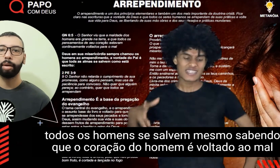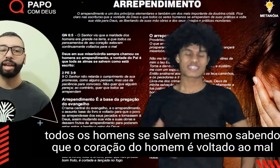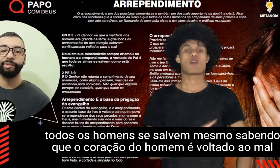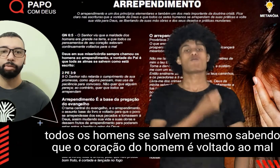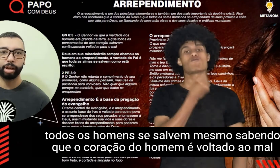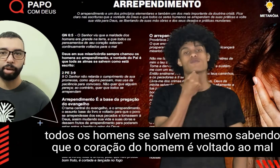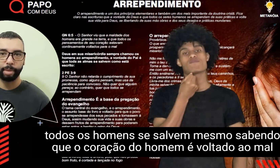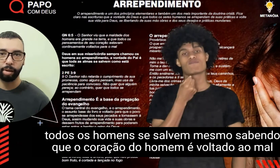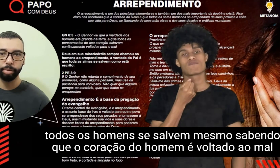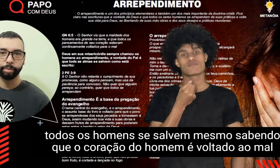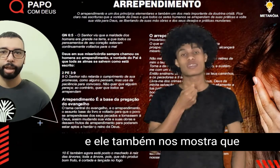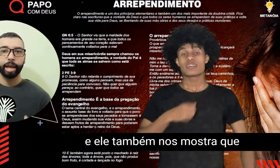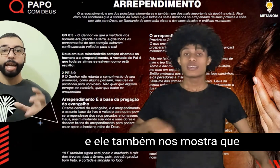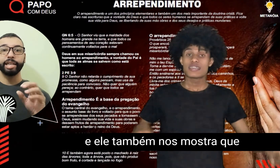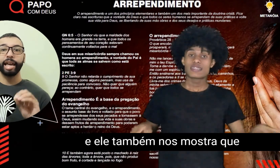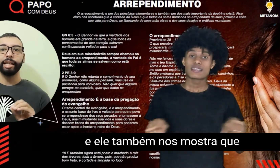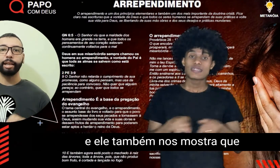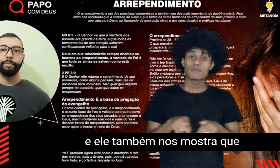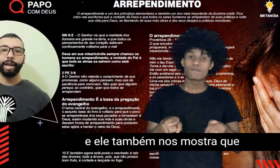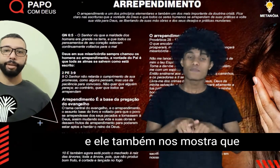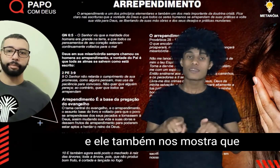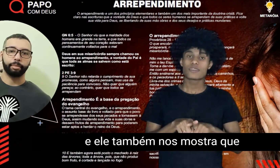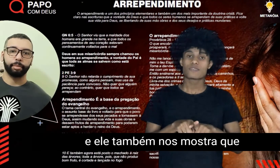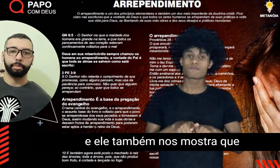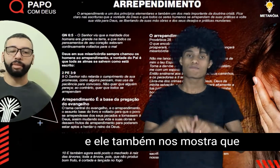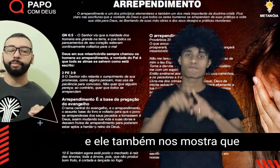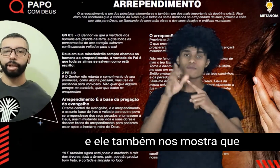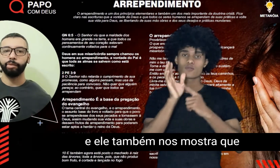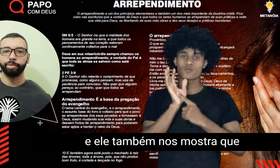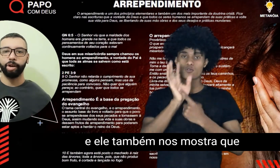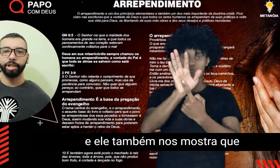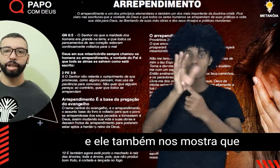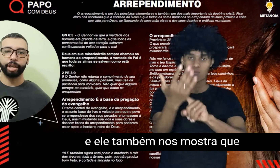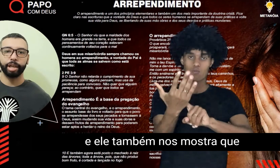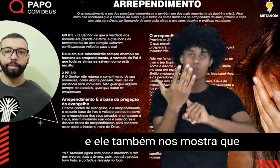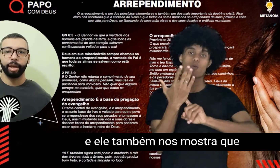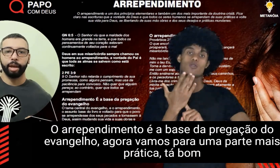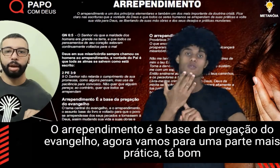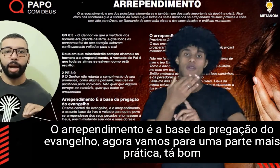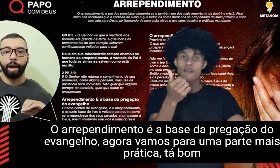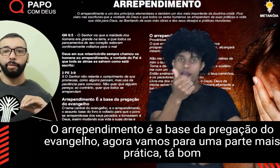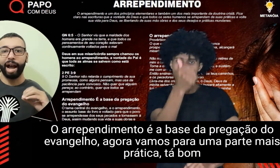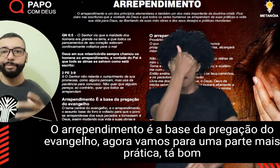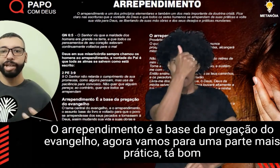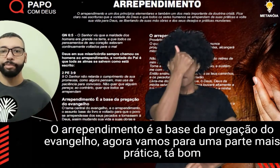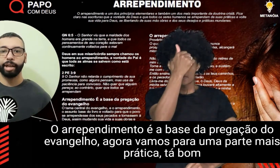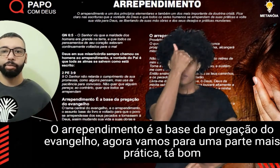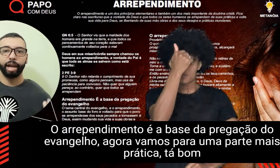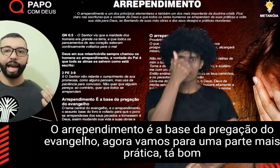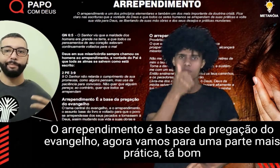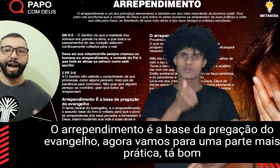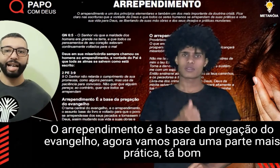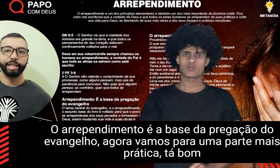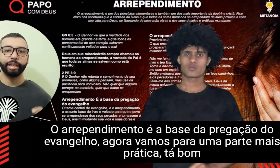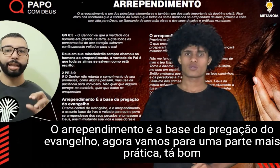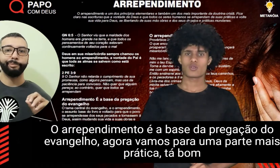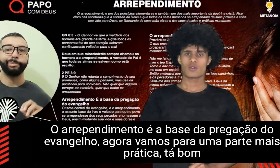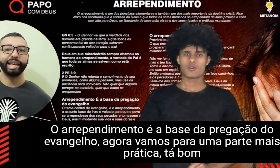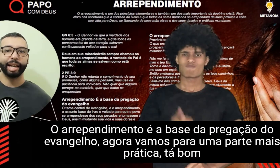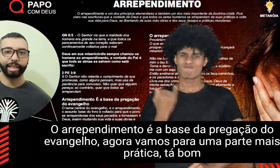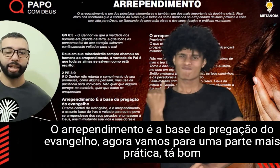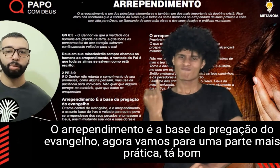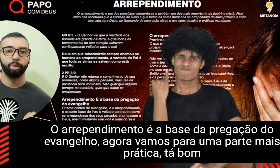coração do homem é voltado ao mal. E ele também nos mostra que o arrependimento é a base